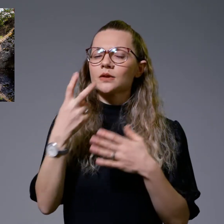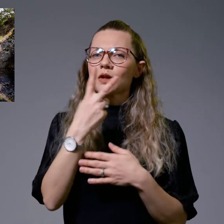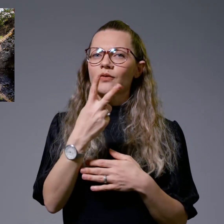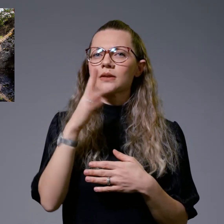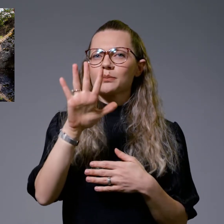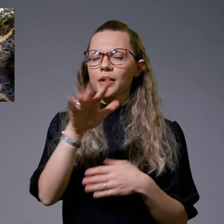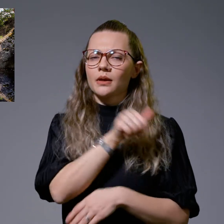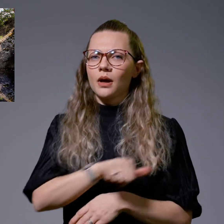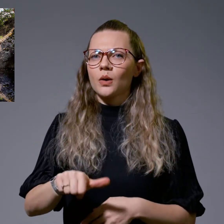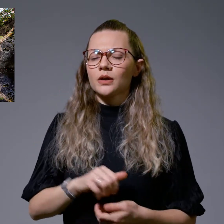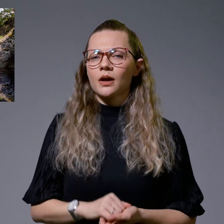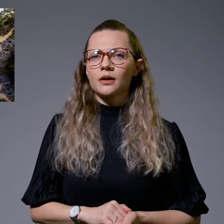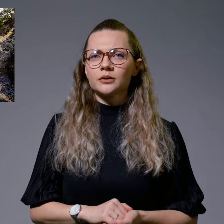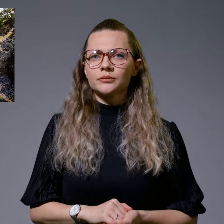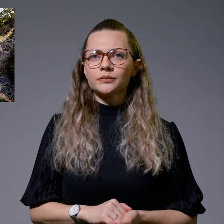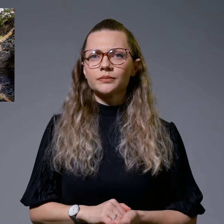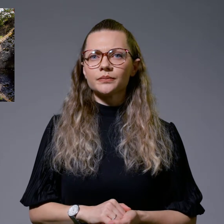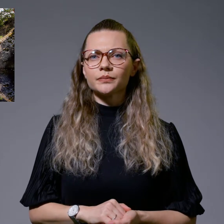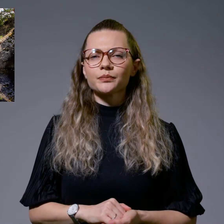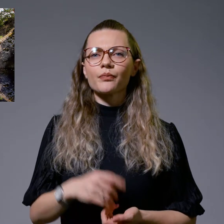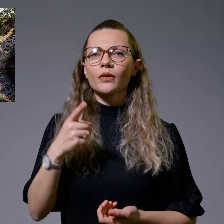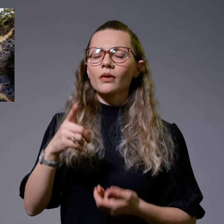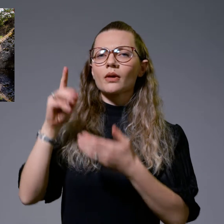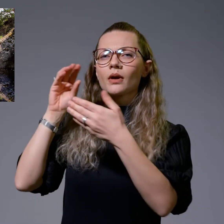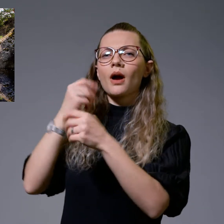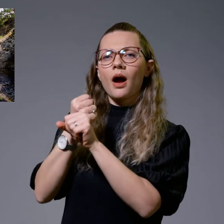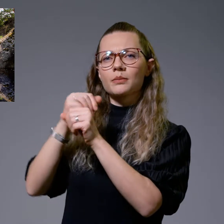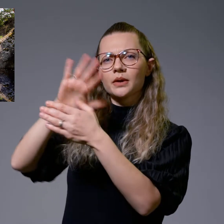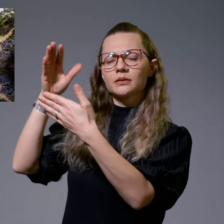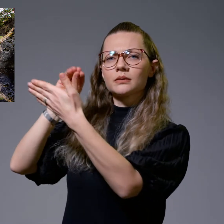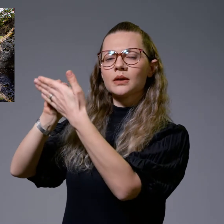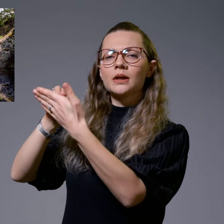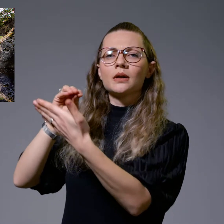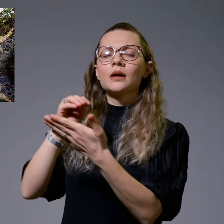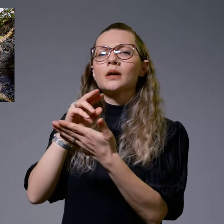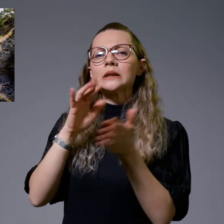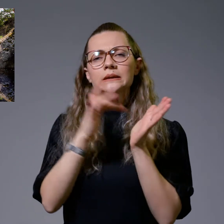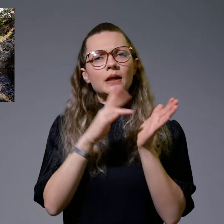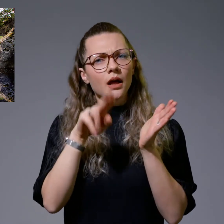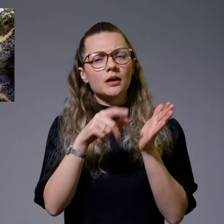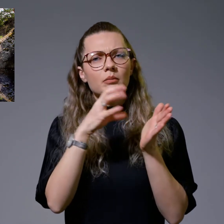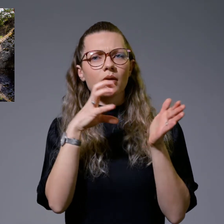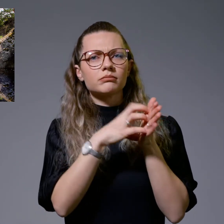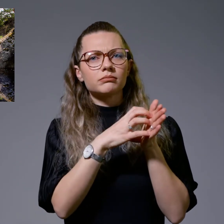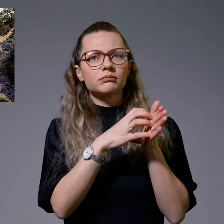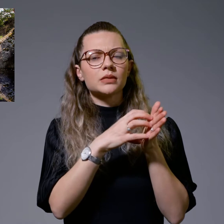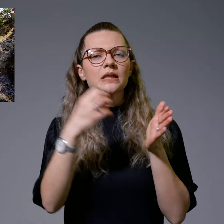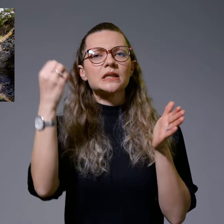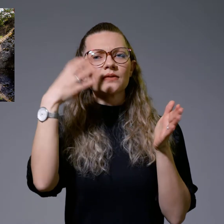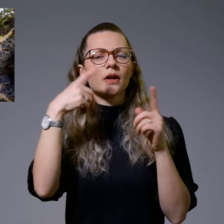1925 година. На живописот централно е поставена фигурата на Свети Ѓорги на